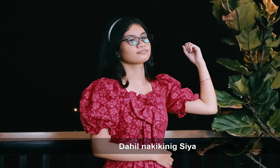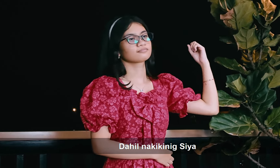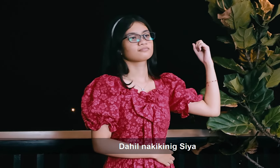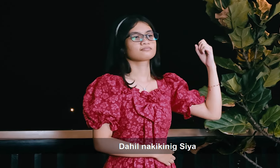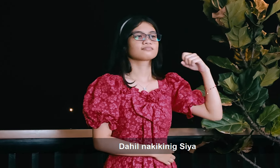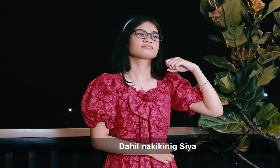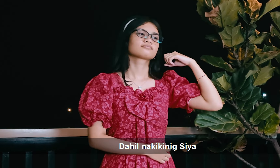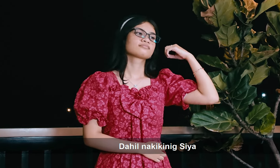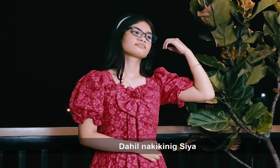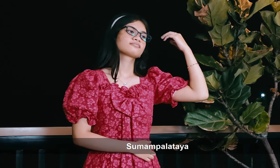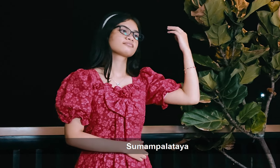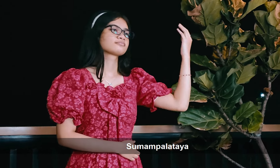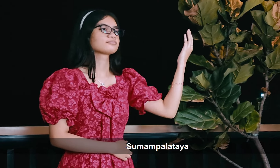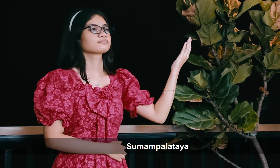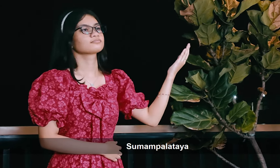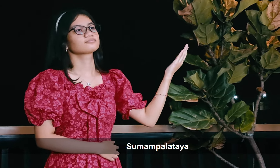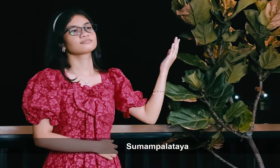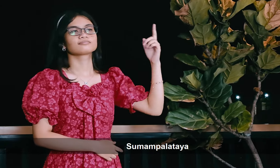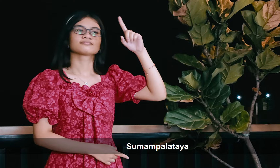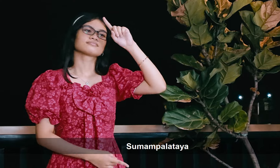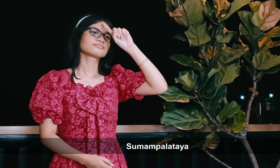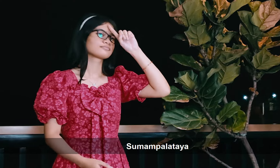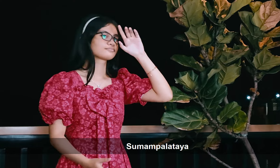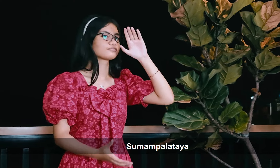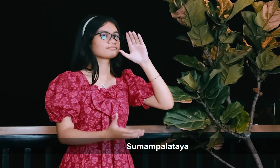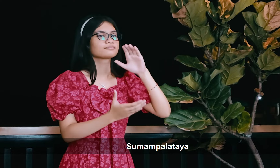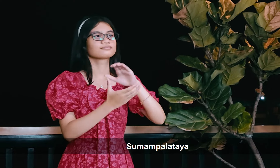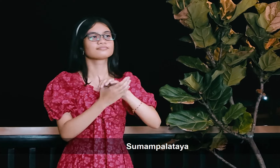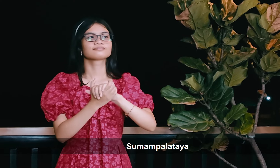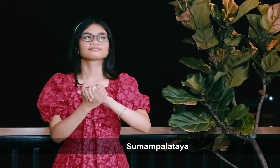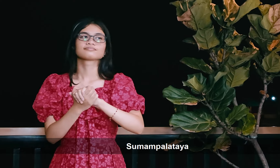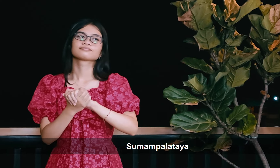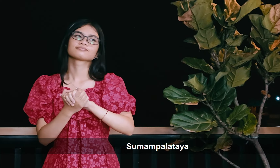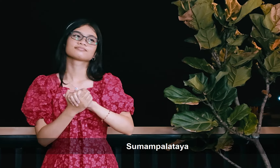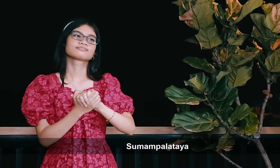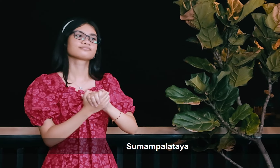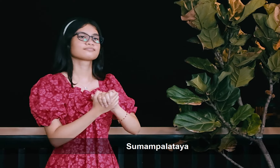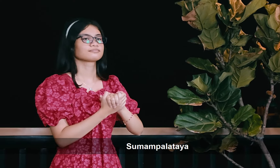Dahil nakikinig siya, sumumpalataya.